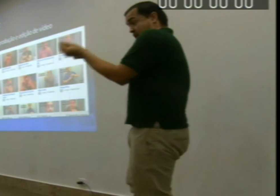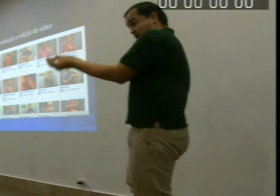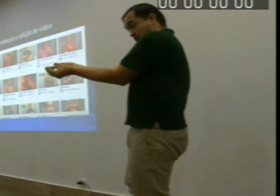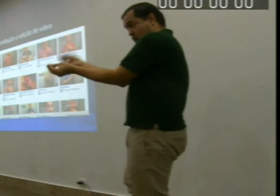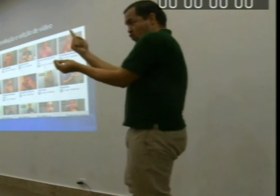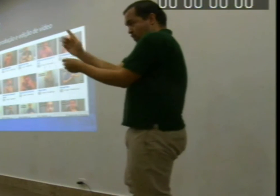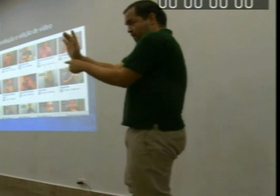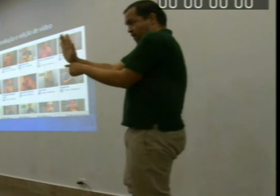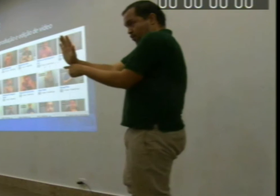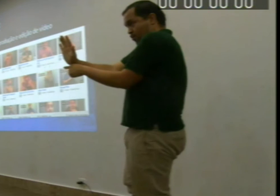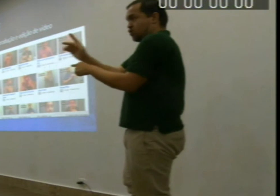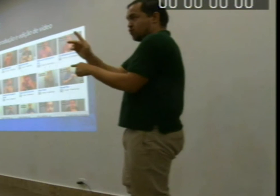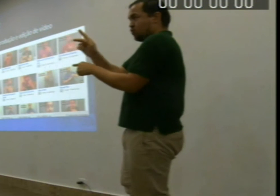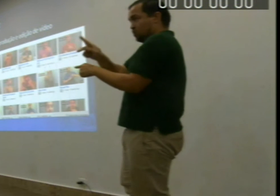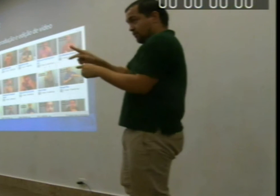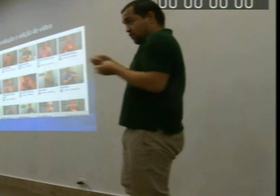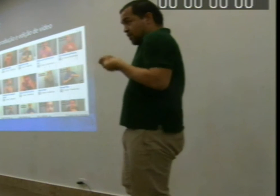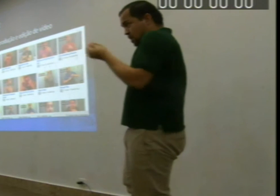professor